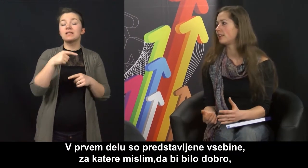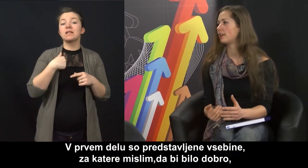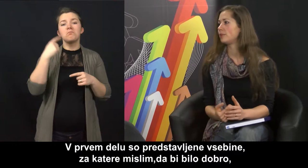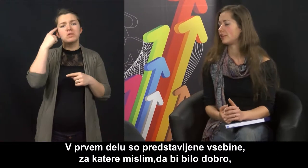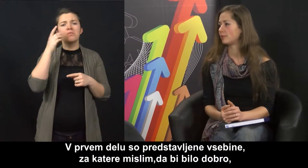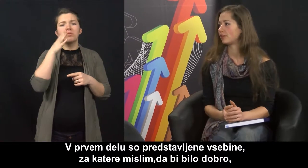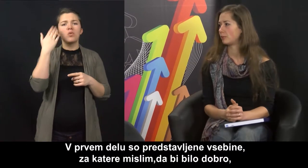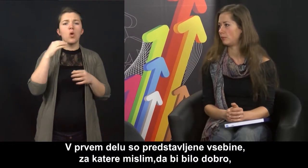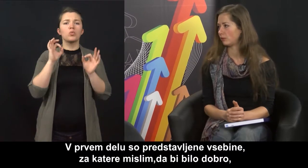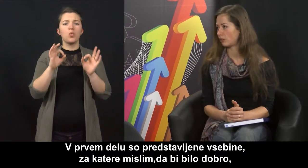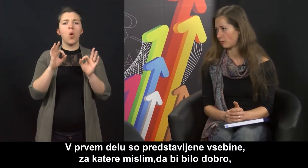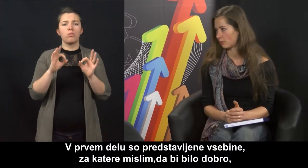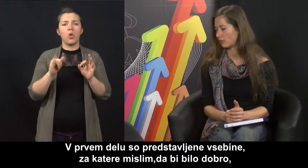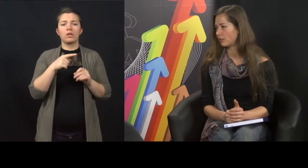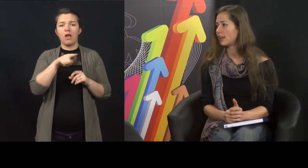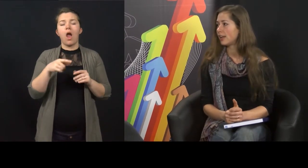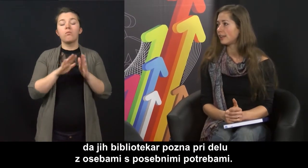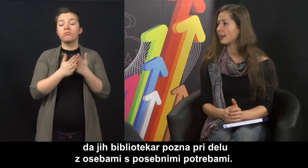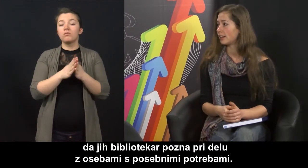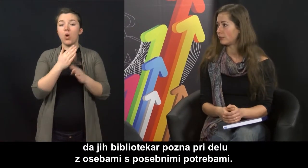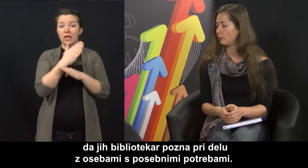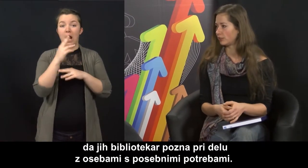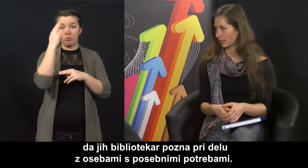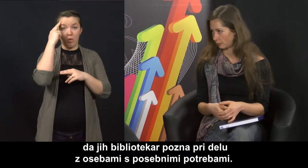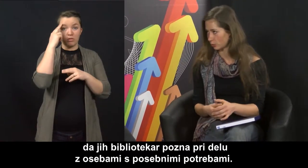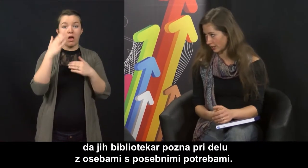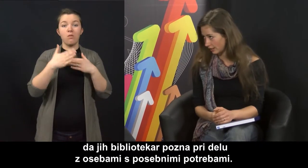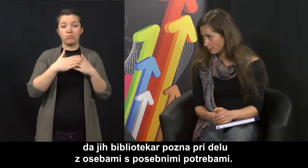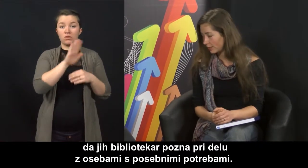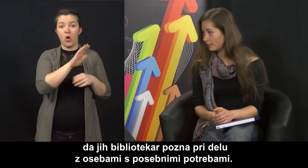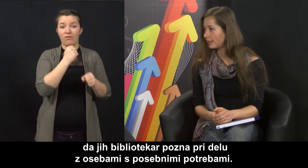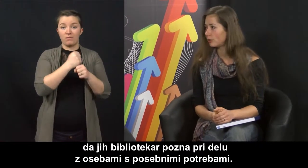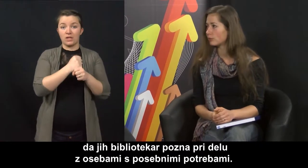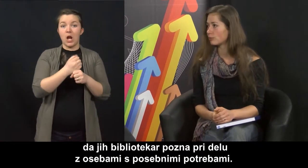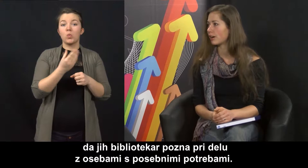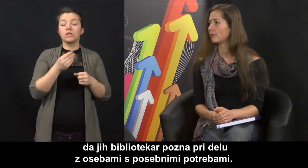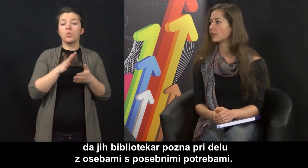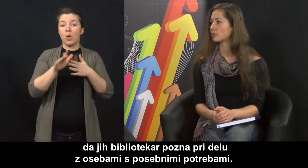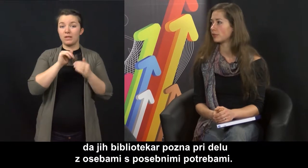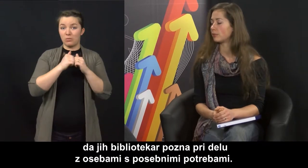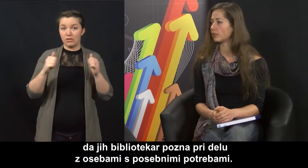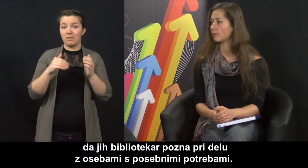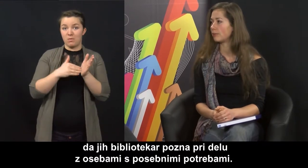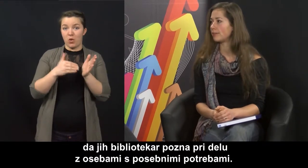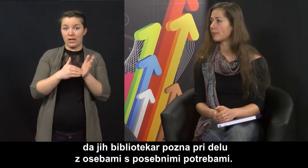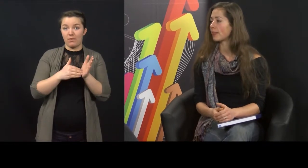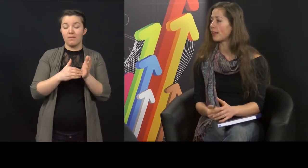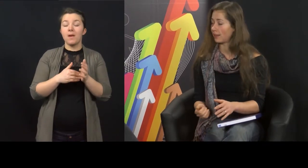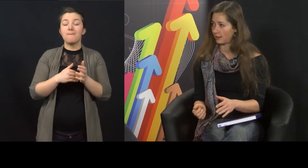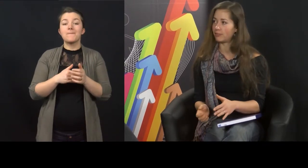za katere mislim, da bi bilo dobro, da jih bibliotekar pozna pri delu z uporabniki s posebnimi